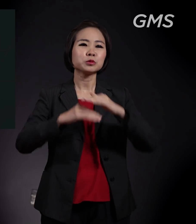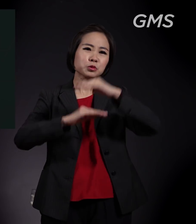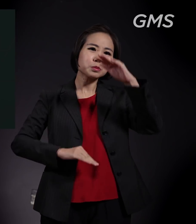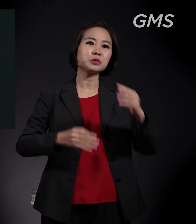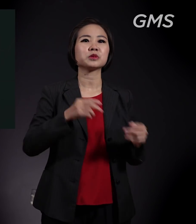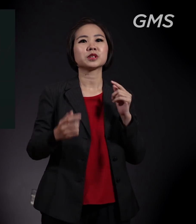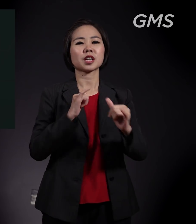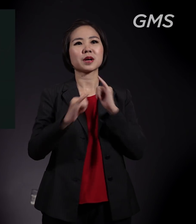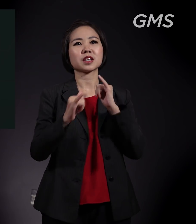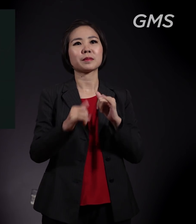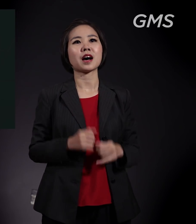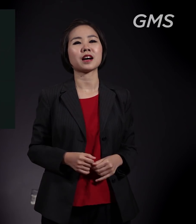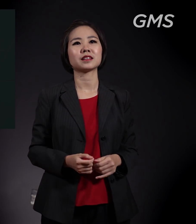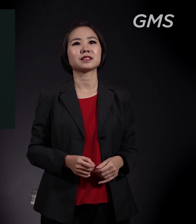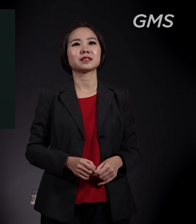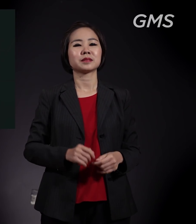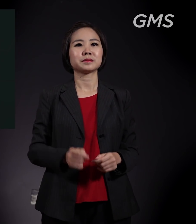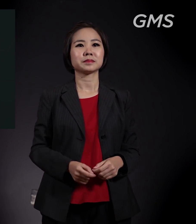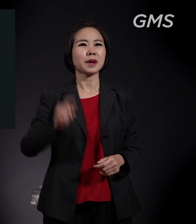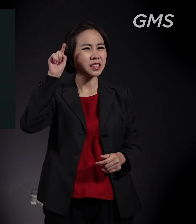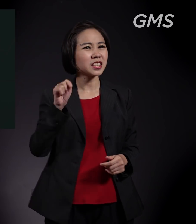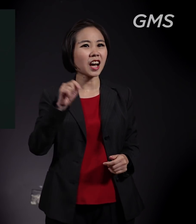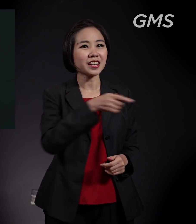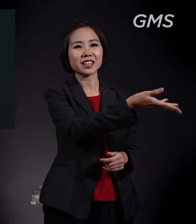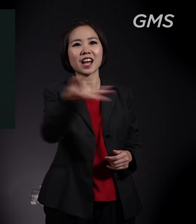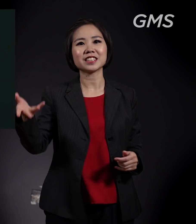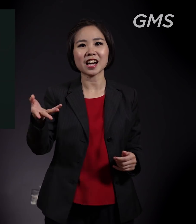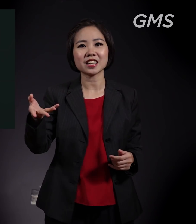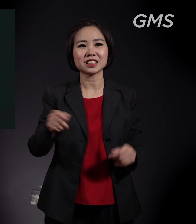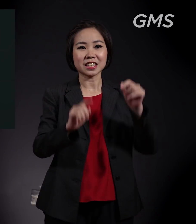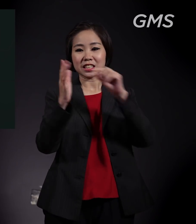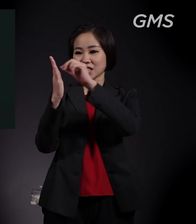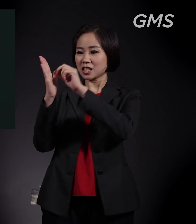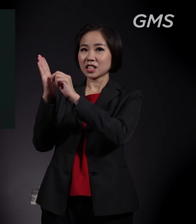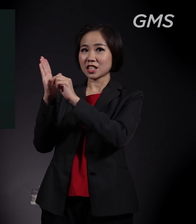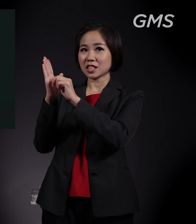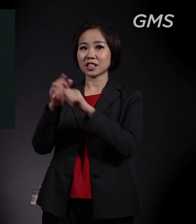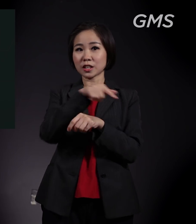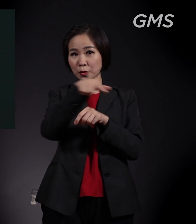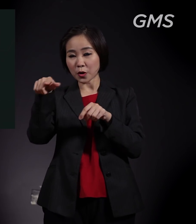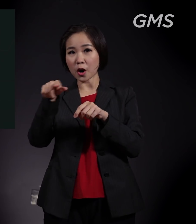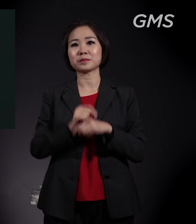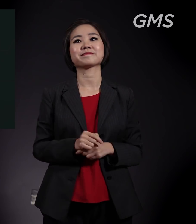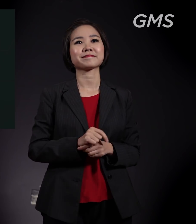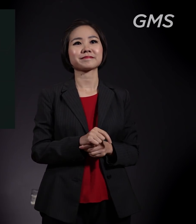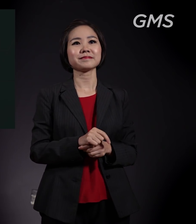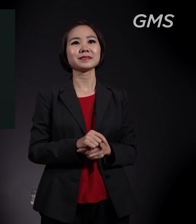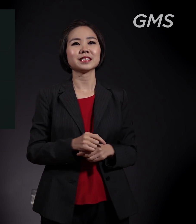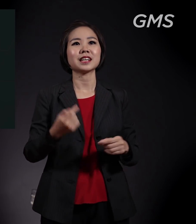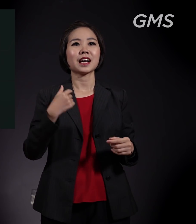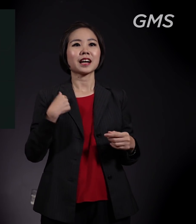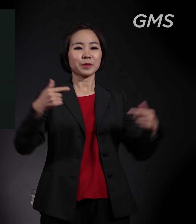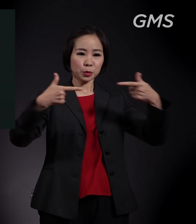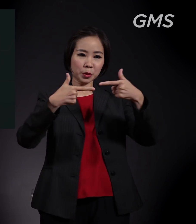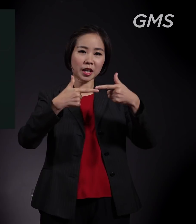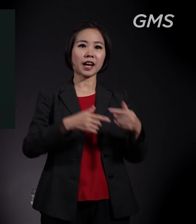Jadi pastikan Anda bisa mengisi form yang ada di layar kaca ini supaya kami bisa mengkoneksikan Anda dengan